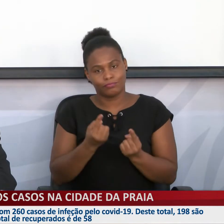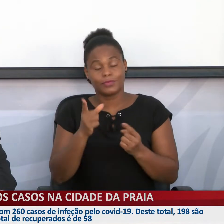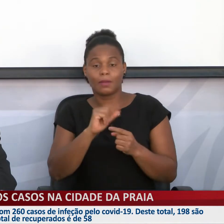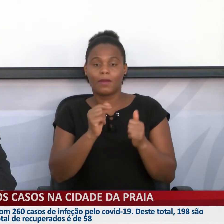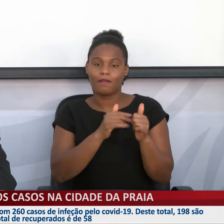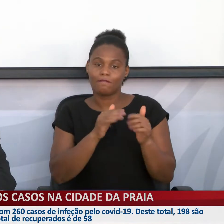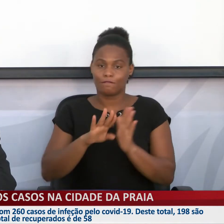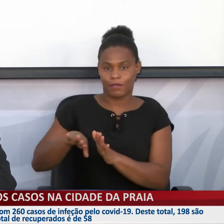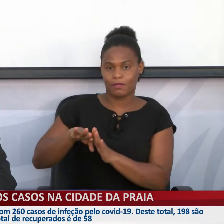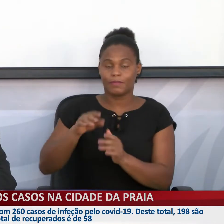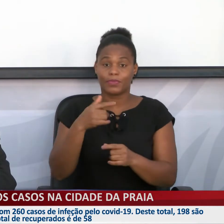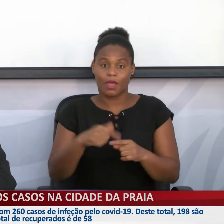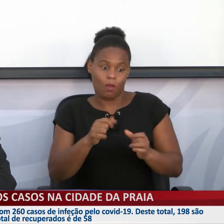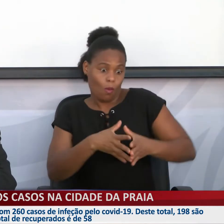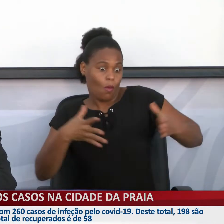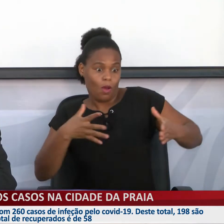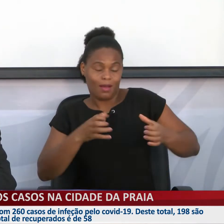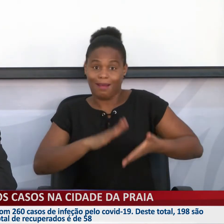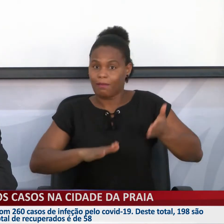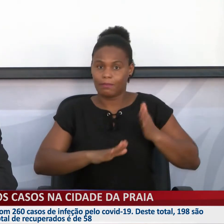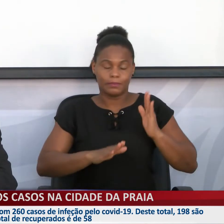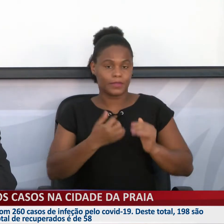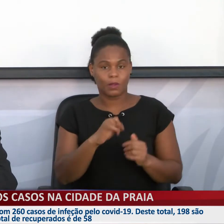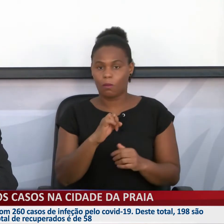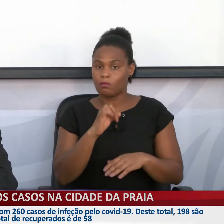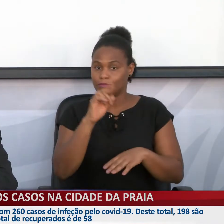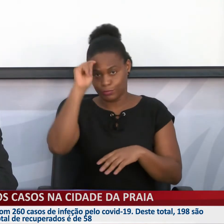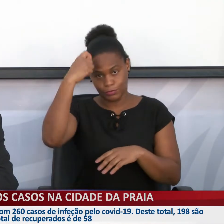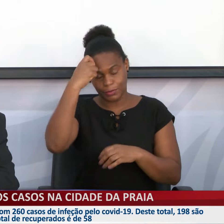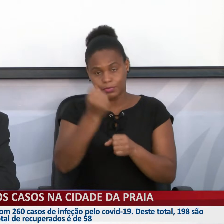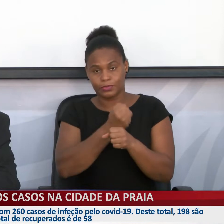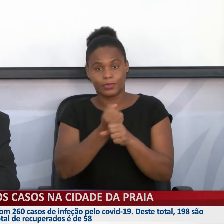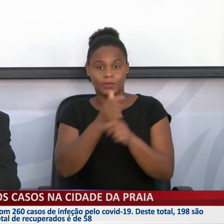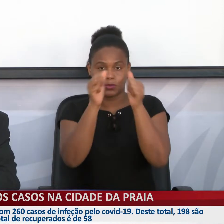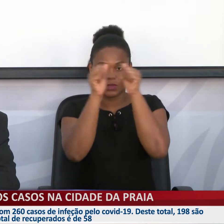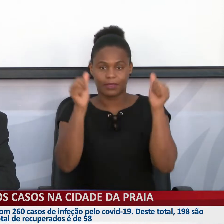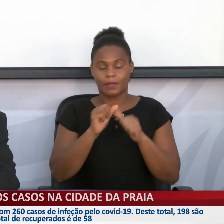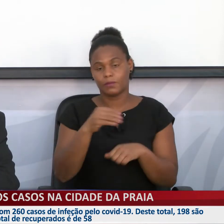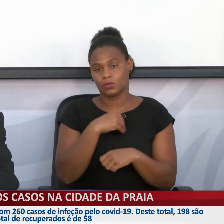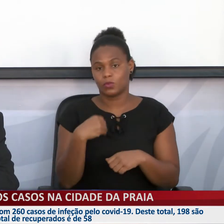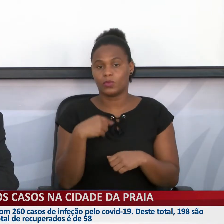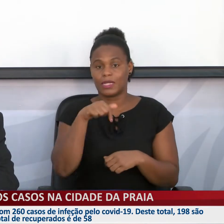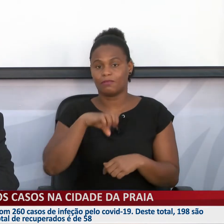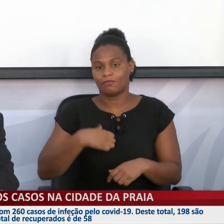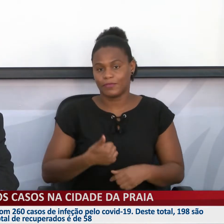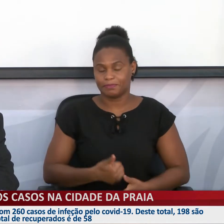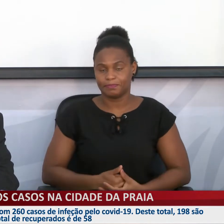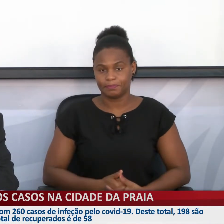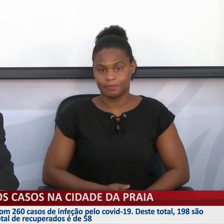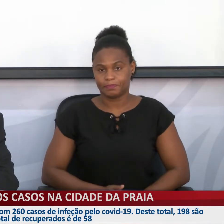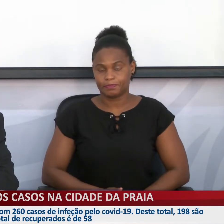evitar que haja aumentos bruscos para não pôr em causa o funcionamento do sistema de saúde de cabo